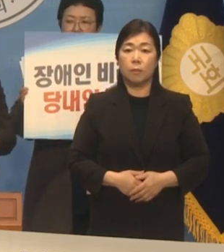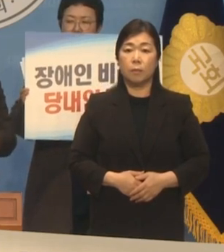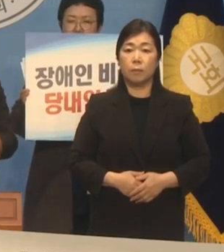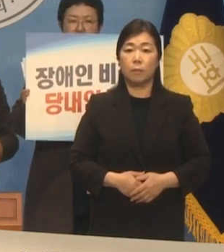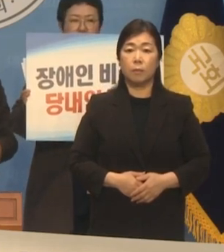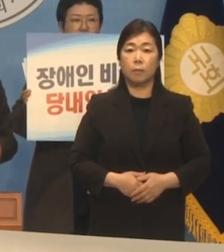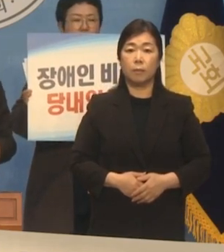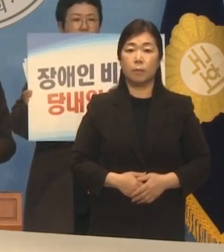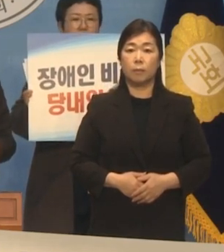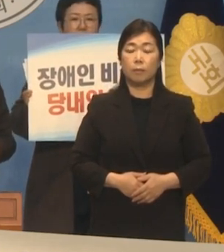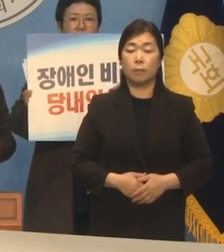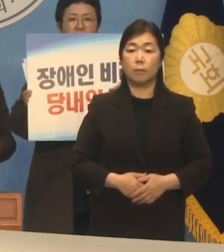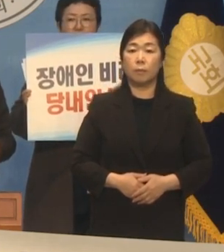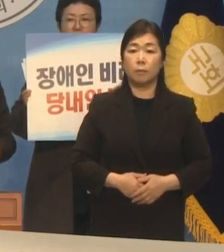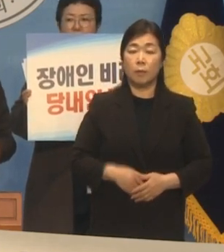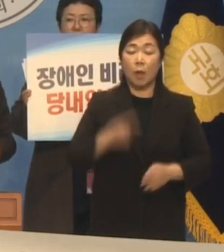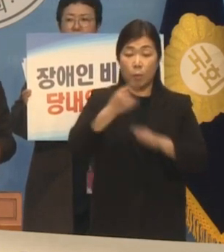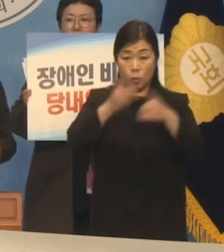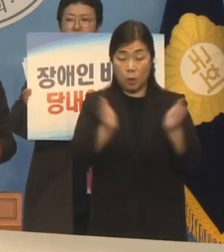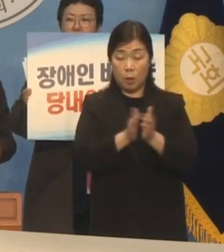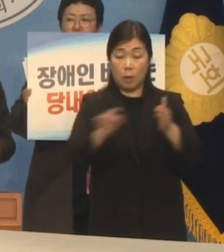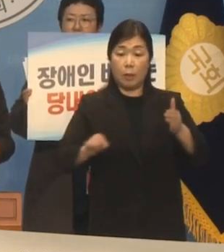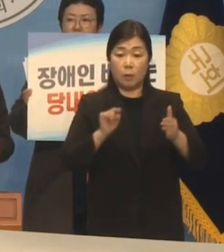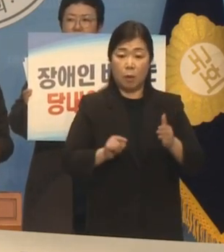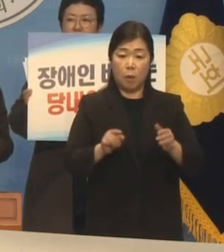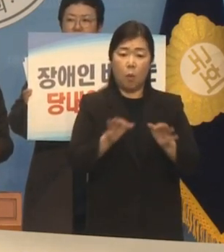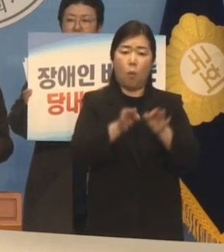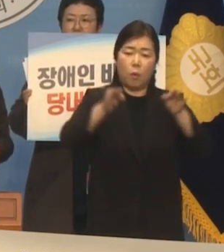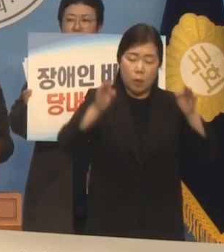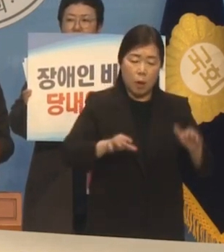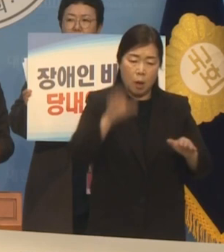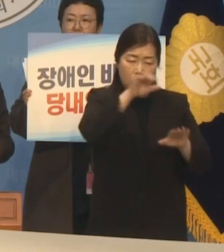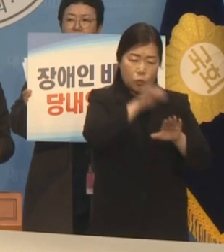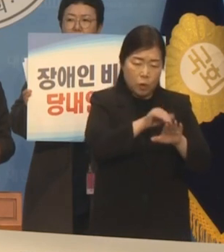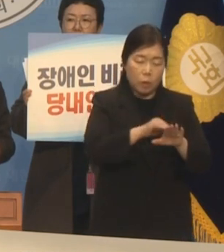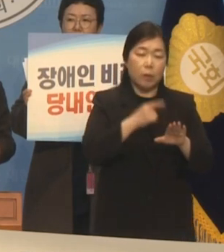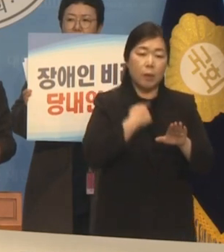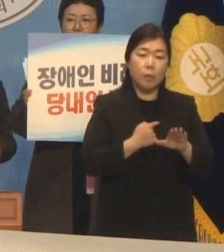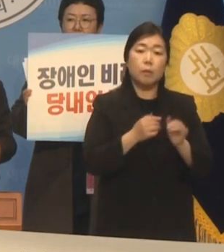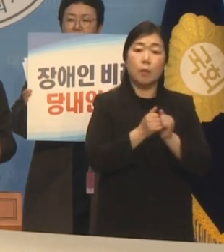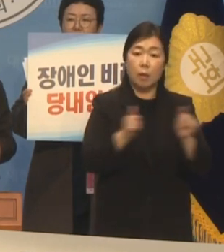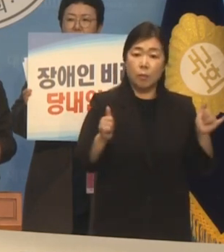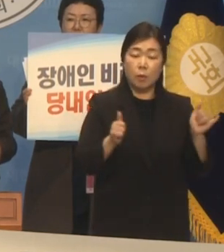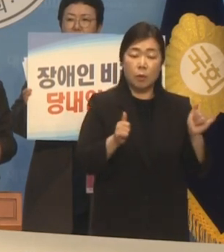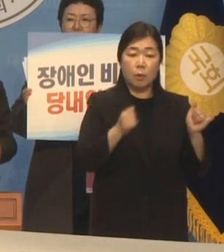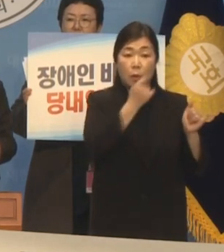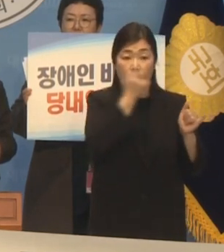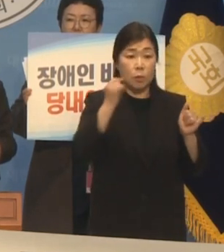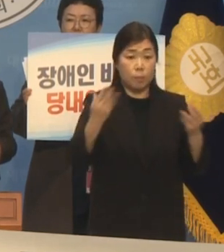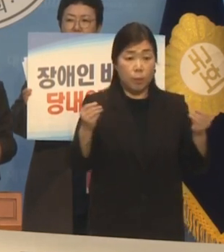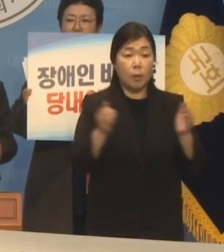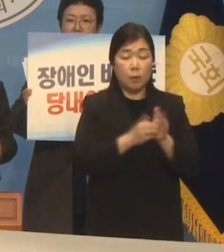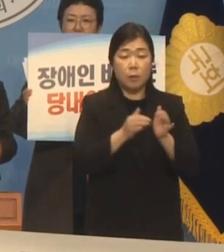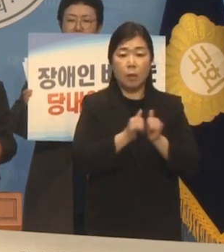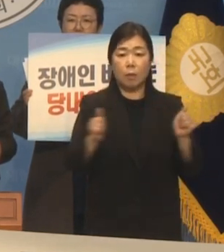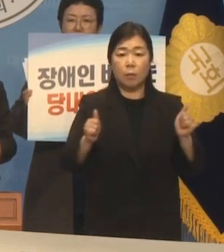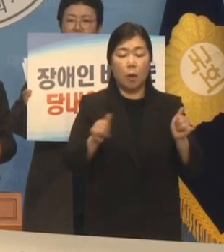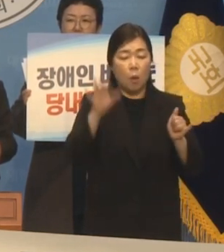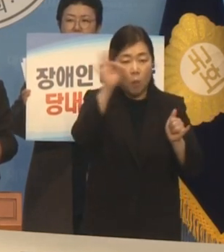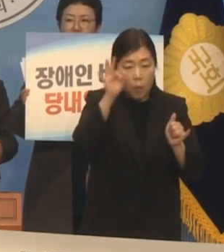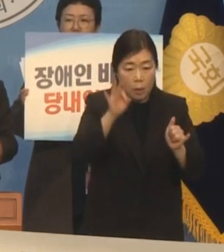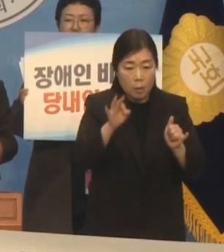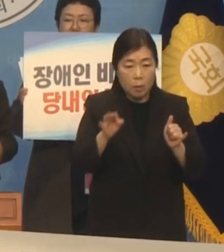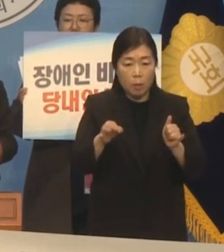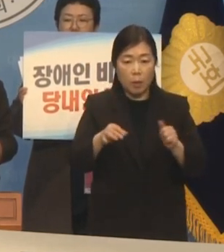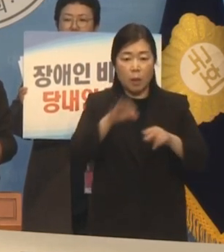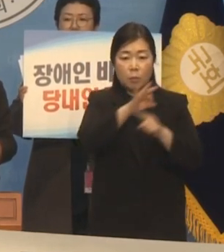것이다 민주당에서 오랫동안 훈련된 검증대 임무를 골라 국민 앞에 선 보이는 것이야말로